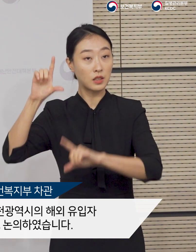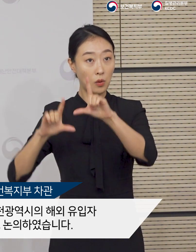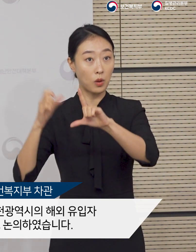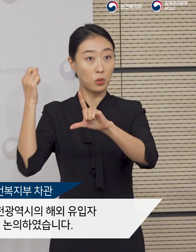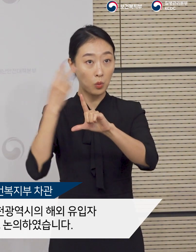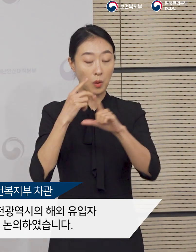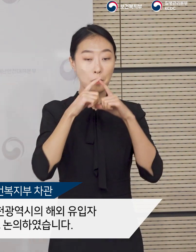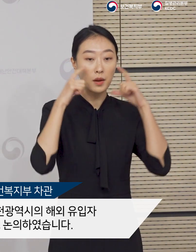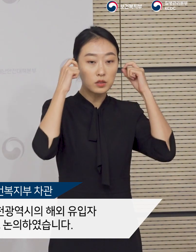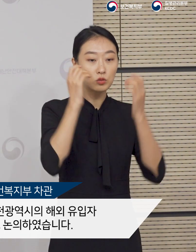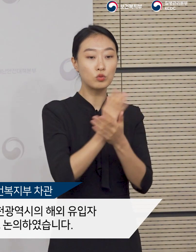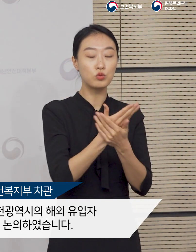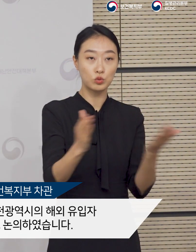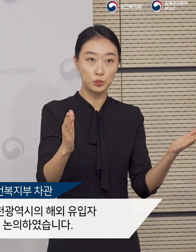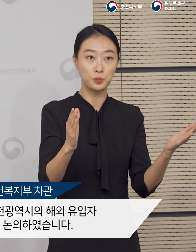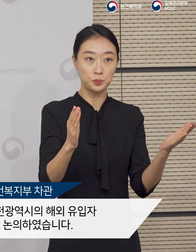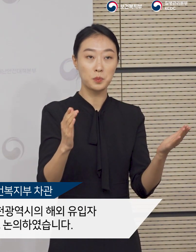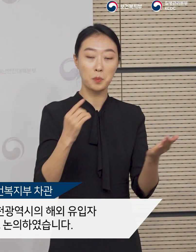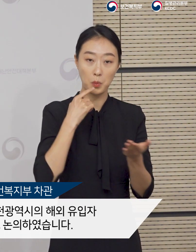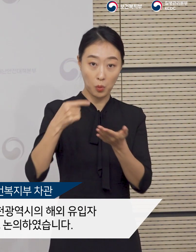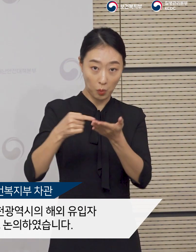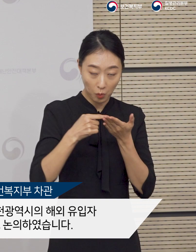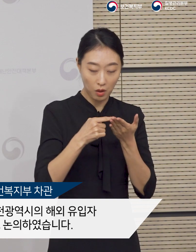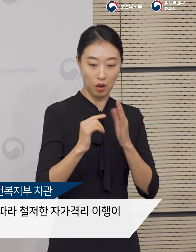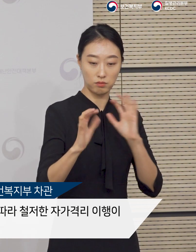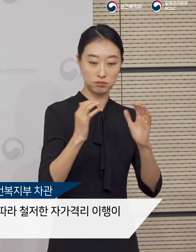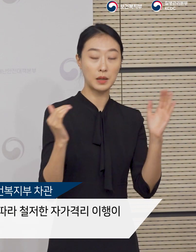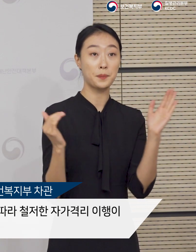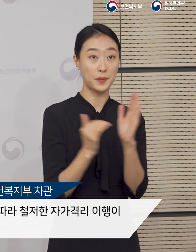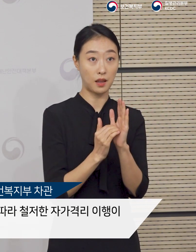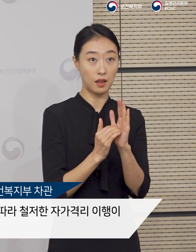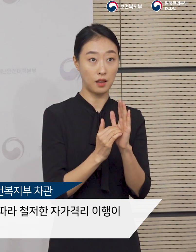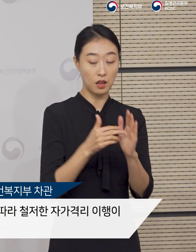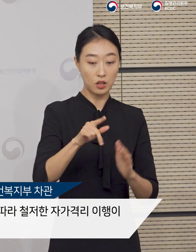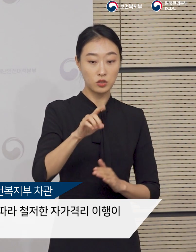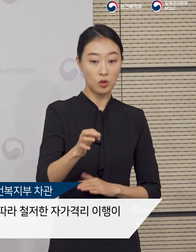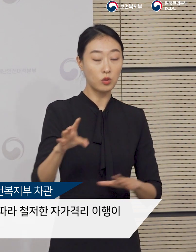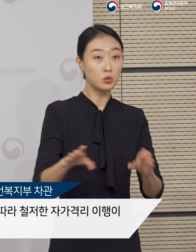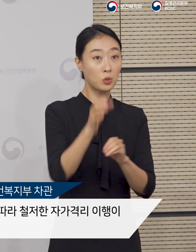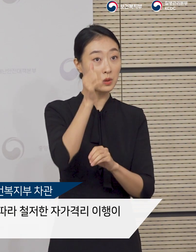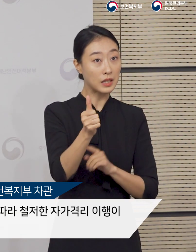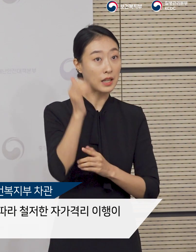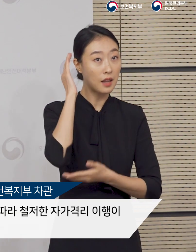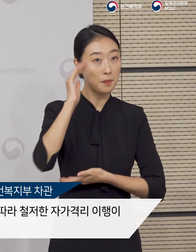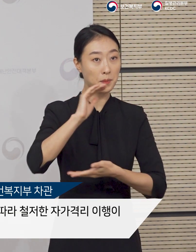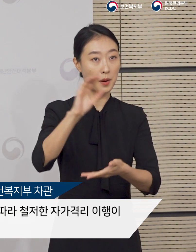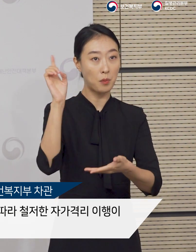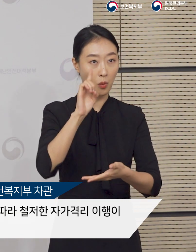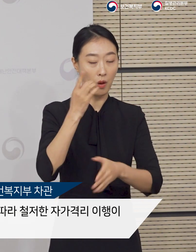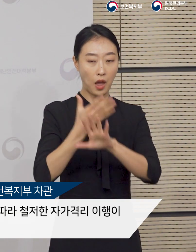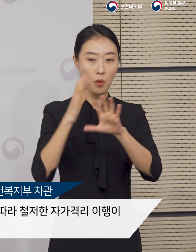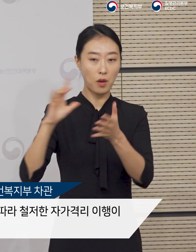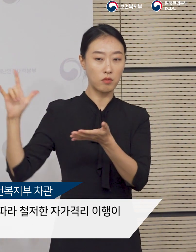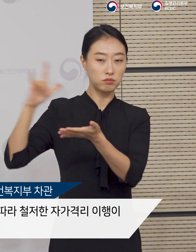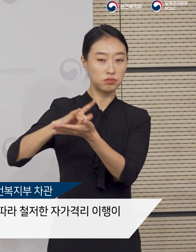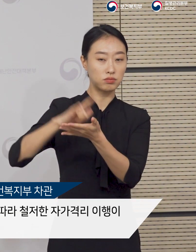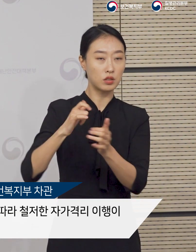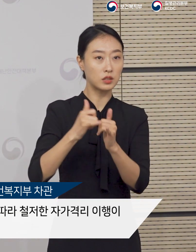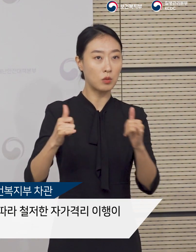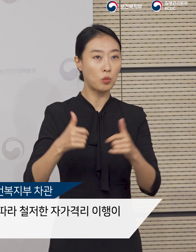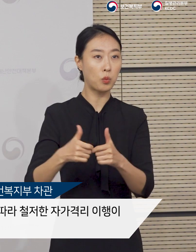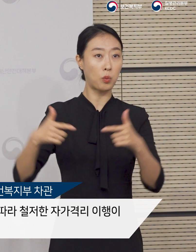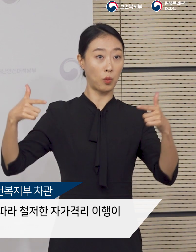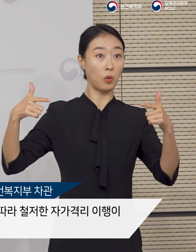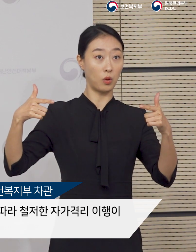동향 등을 보고받고 논의하였습니다. 정세균 총리께서는 해외 유입 확진자가 늘어남에 따라